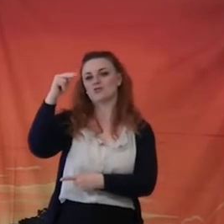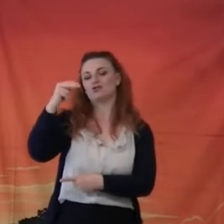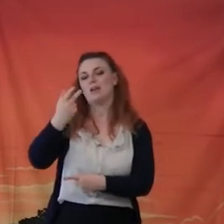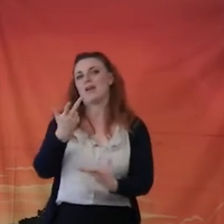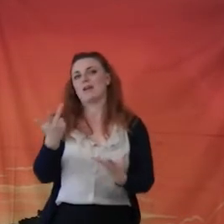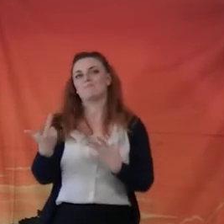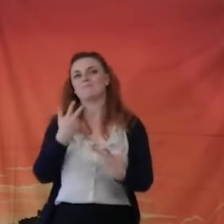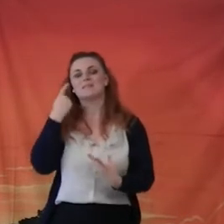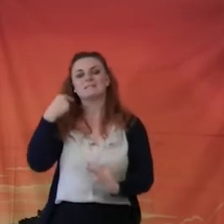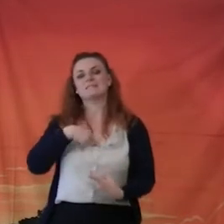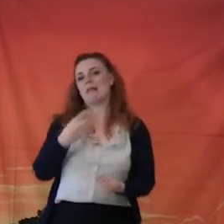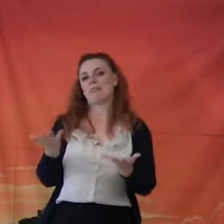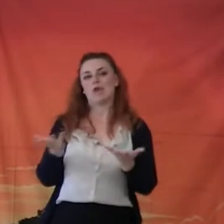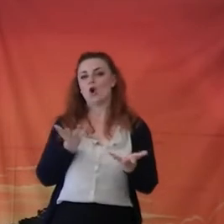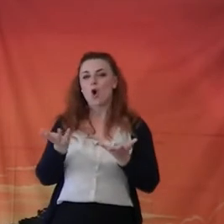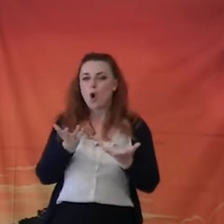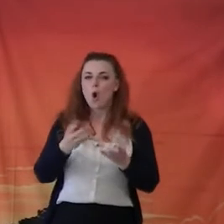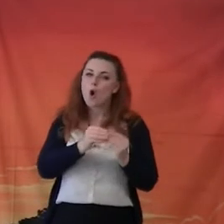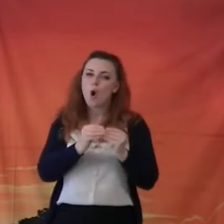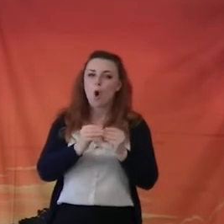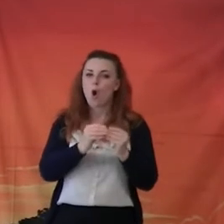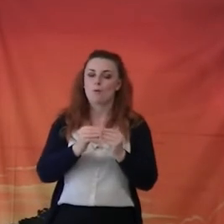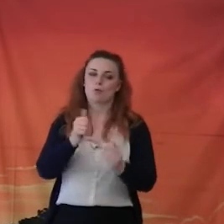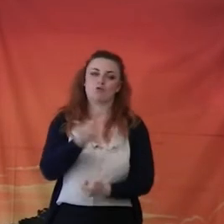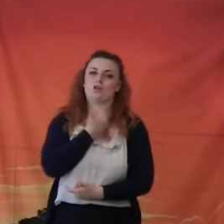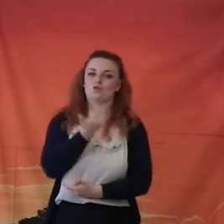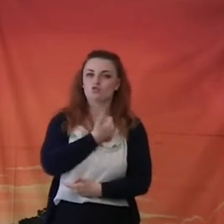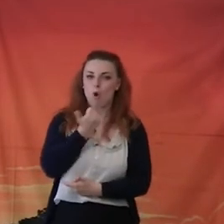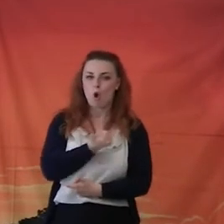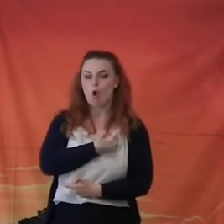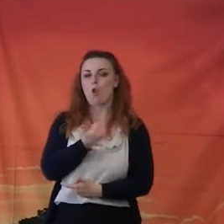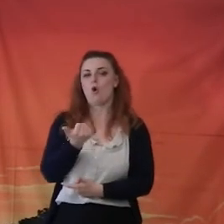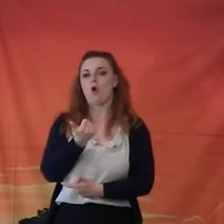nessuno. Noi abbiamo provato quello e...